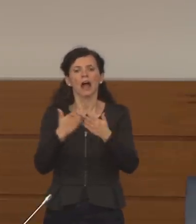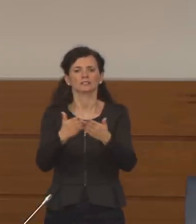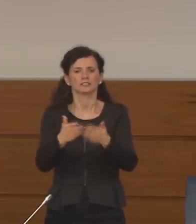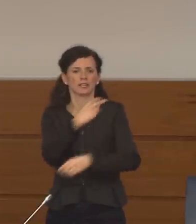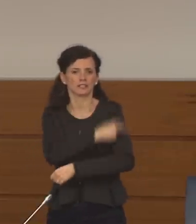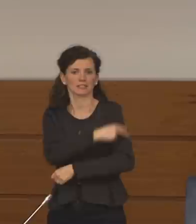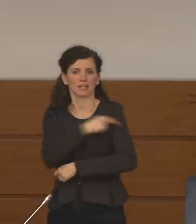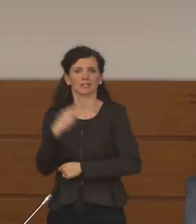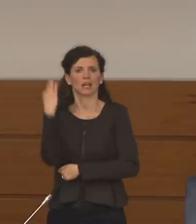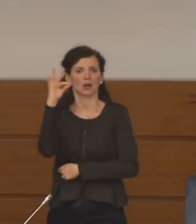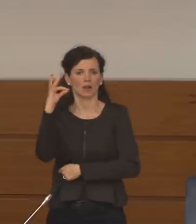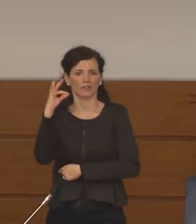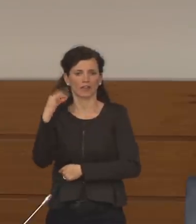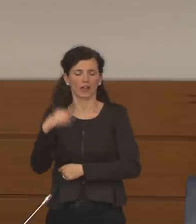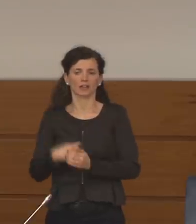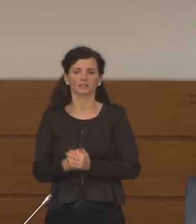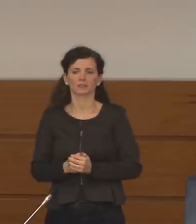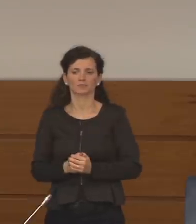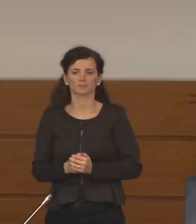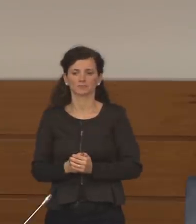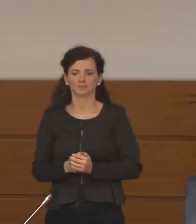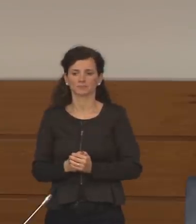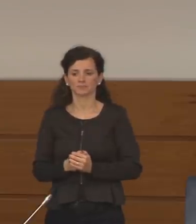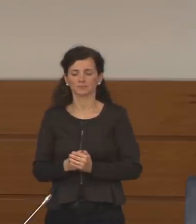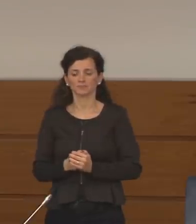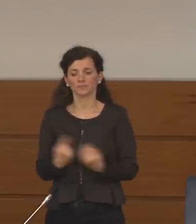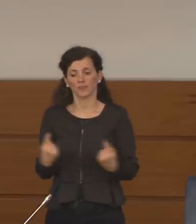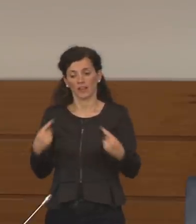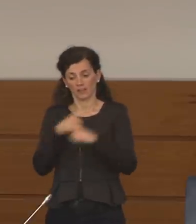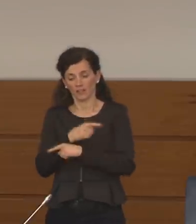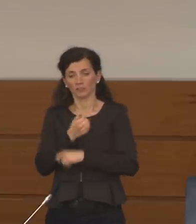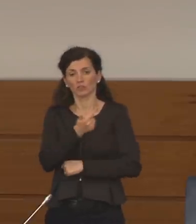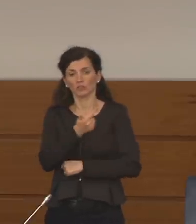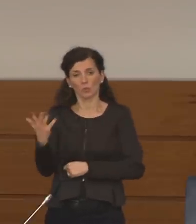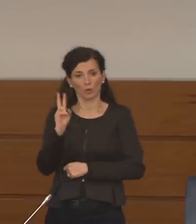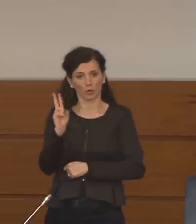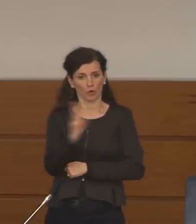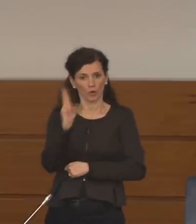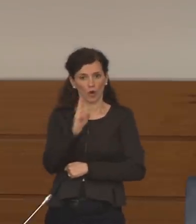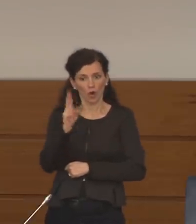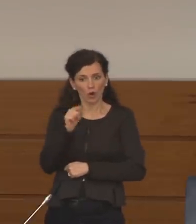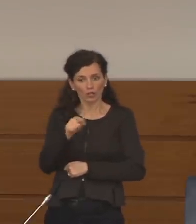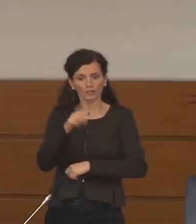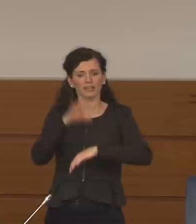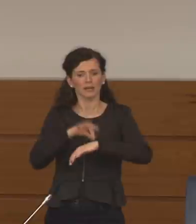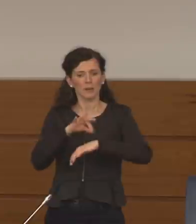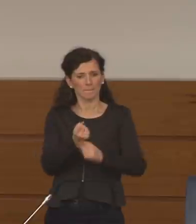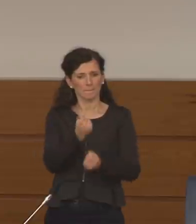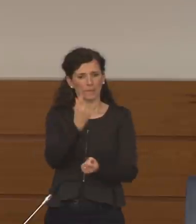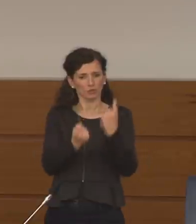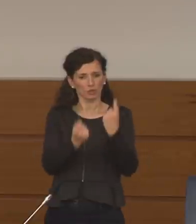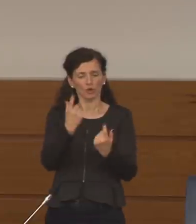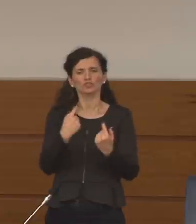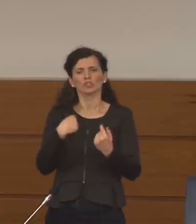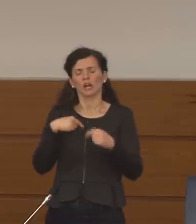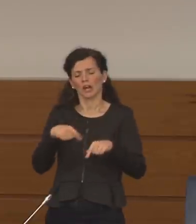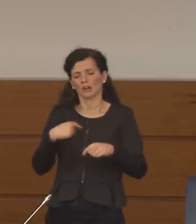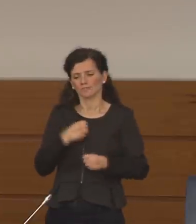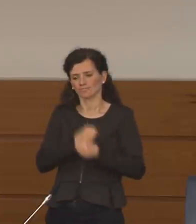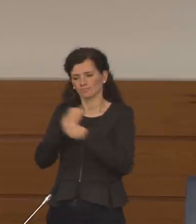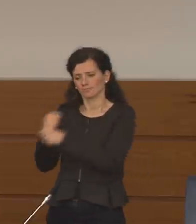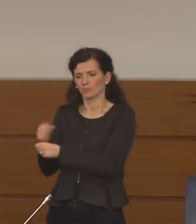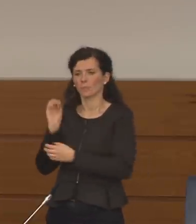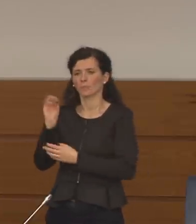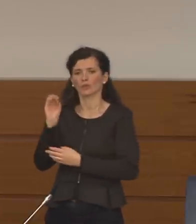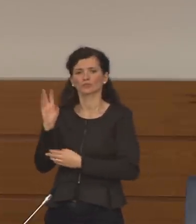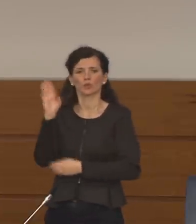qualificata su invece il numero dei morti le patologie e quant'altro io lascerei la parola